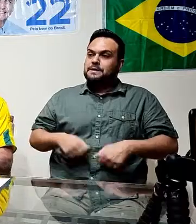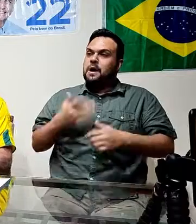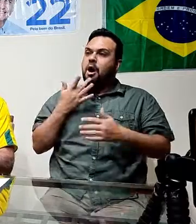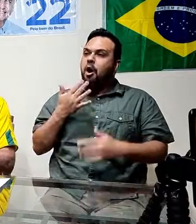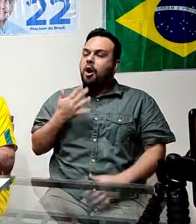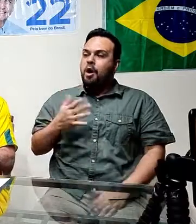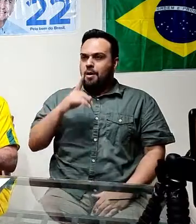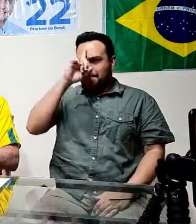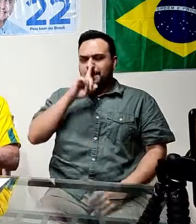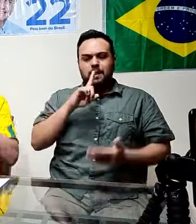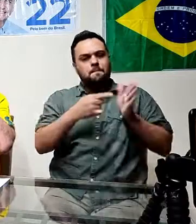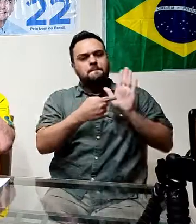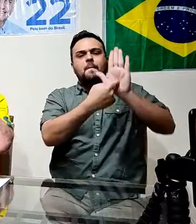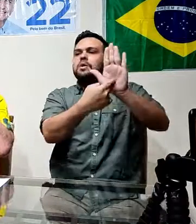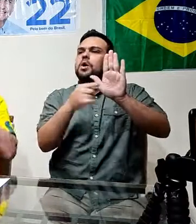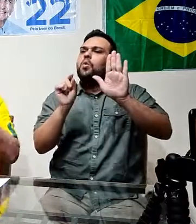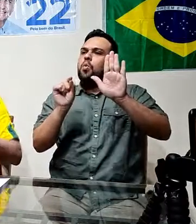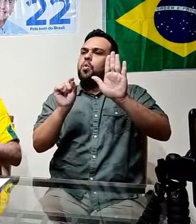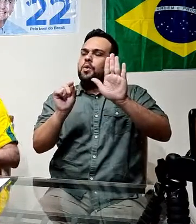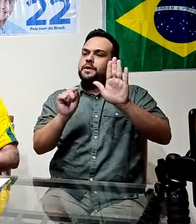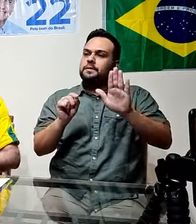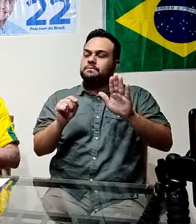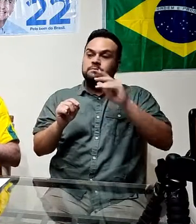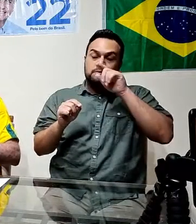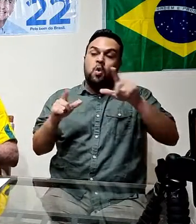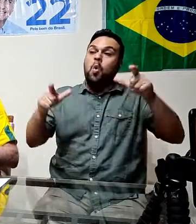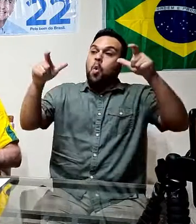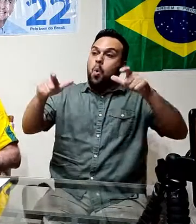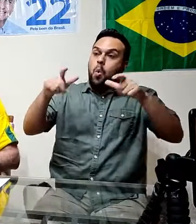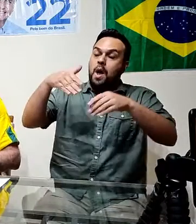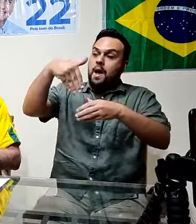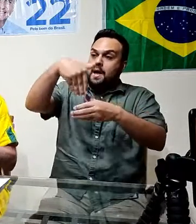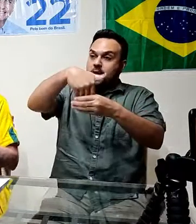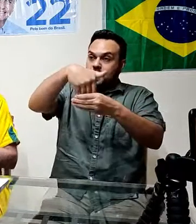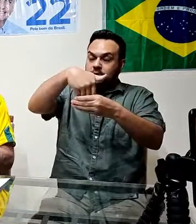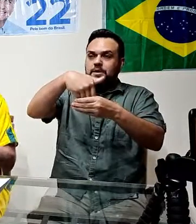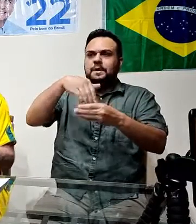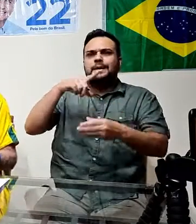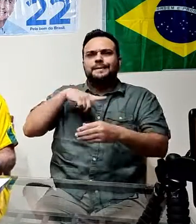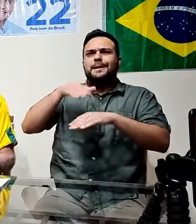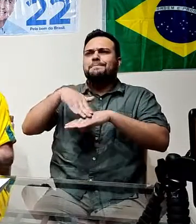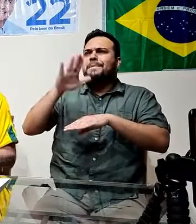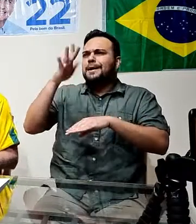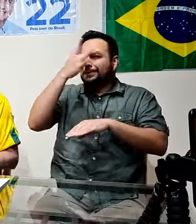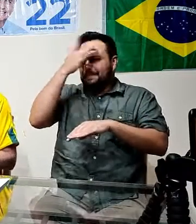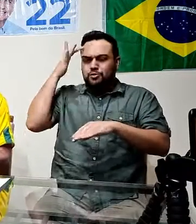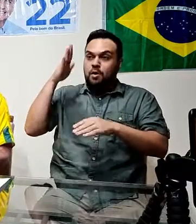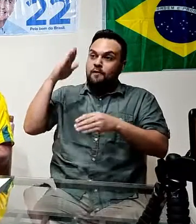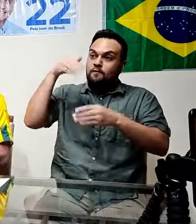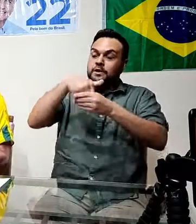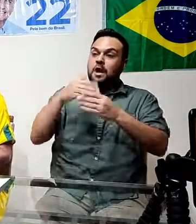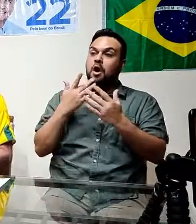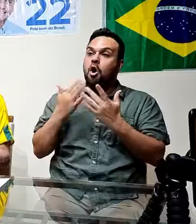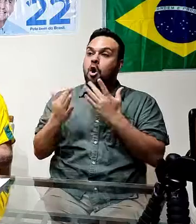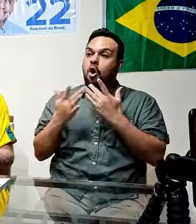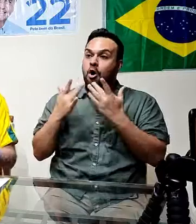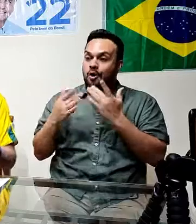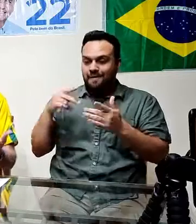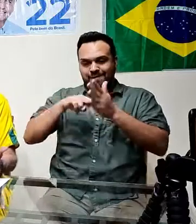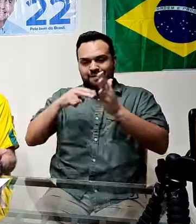para mostrar que numa sessão eleitoral, tá, tem muito mais gente indo votar em nós do